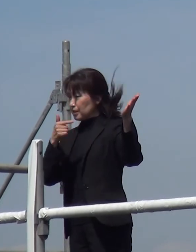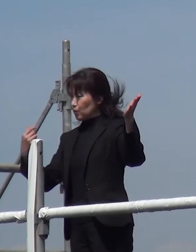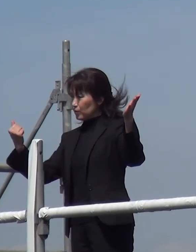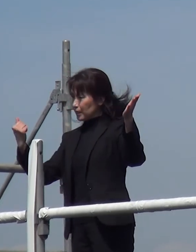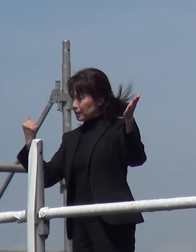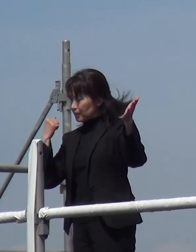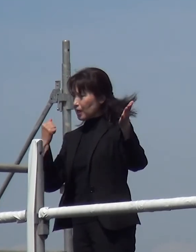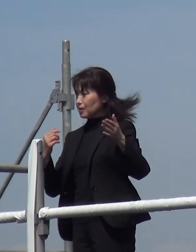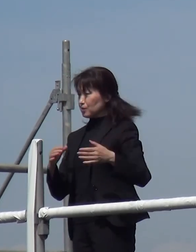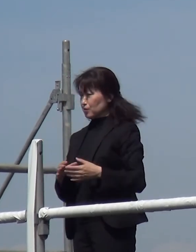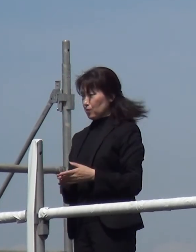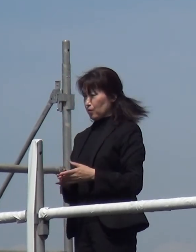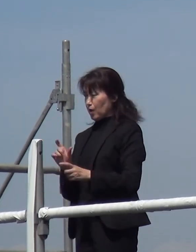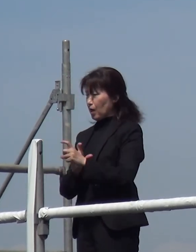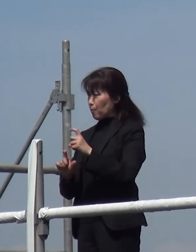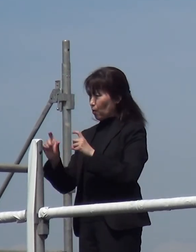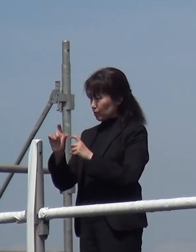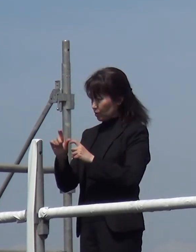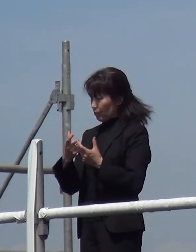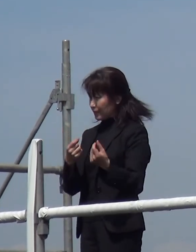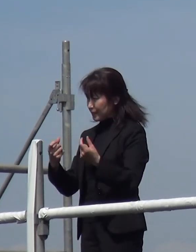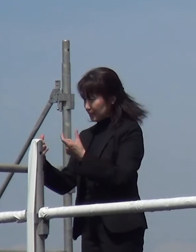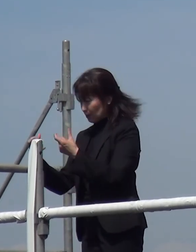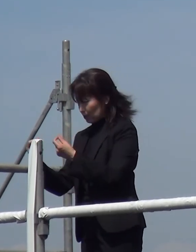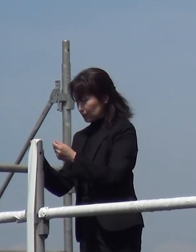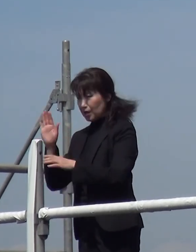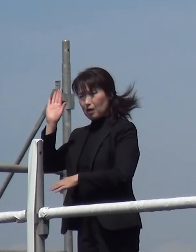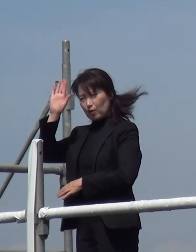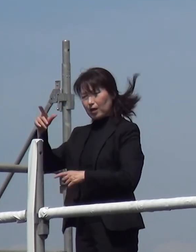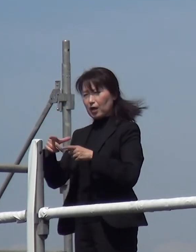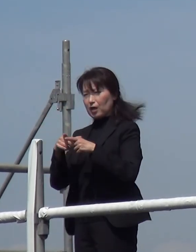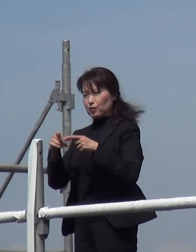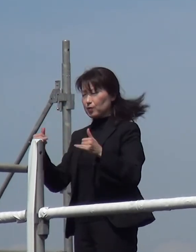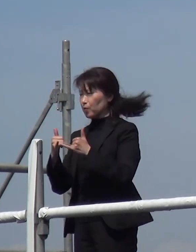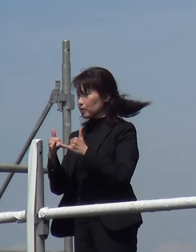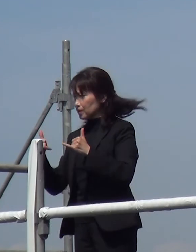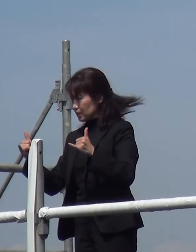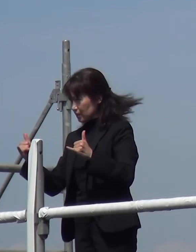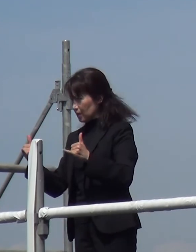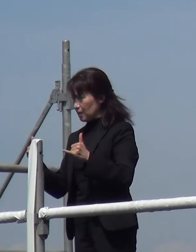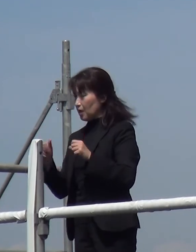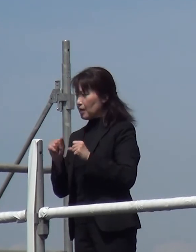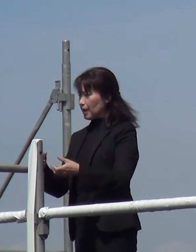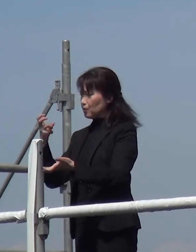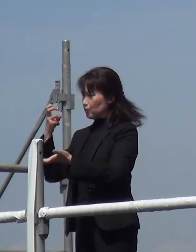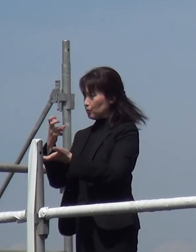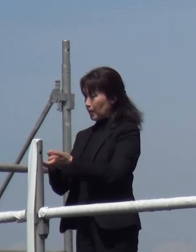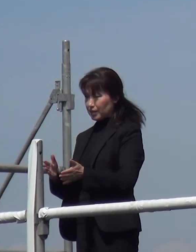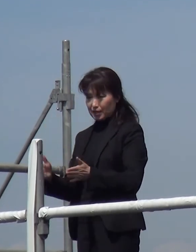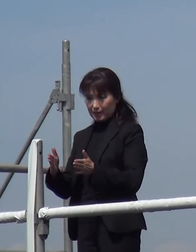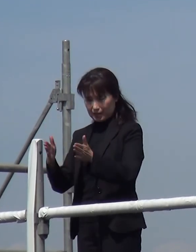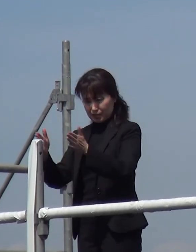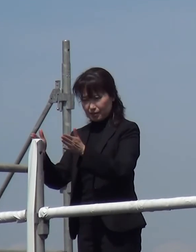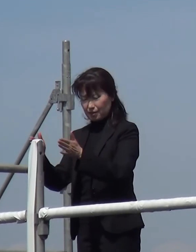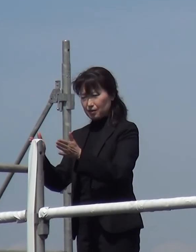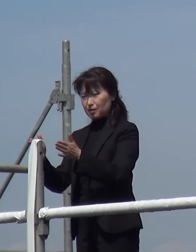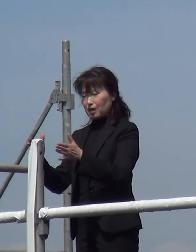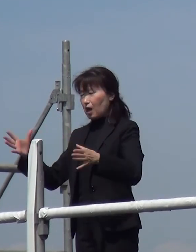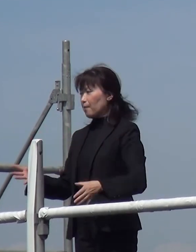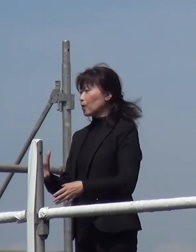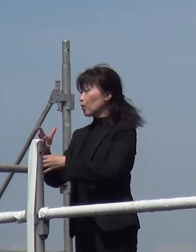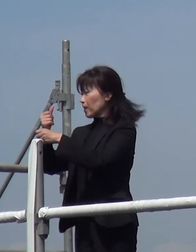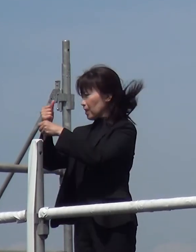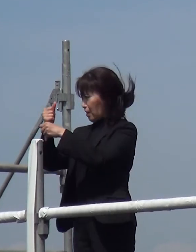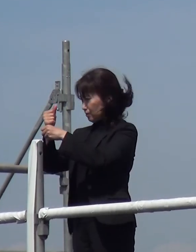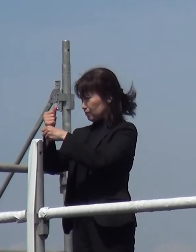い、そして最も確実にこれから日本人が取るべき道ということをまとめてあって